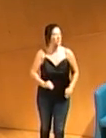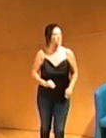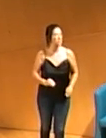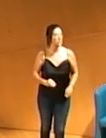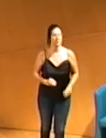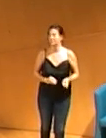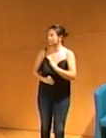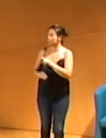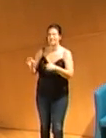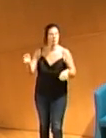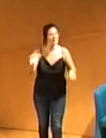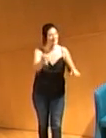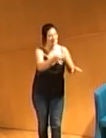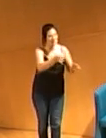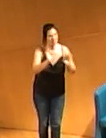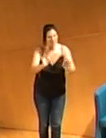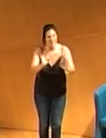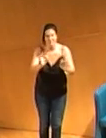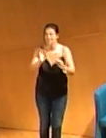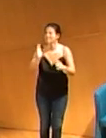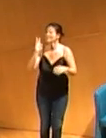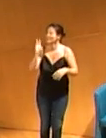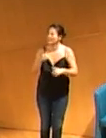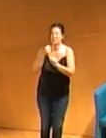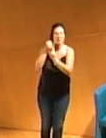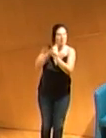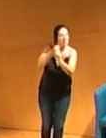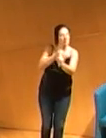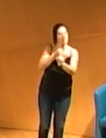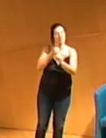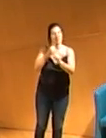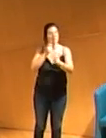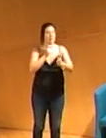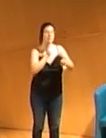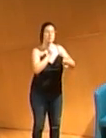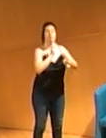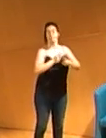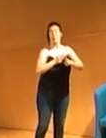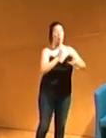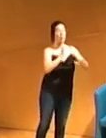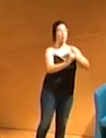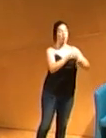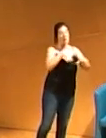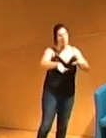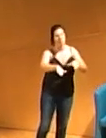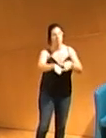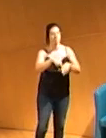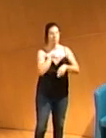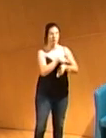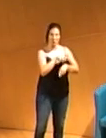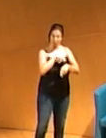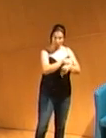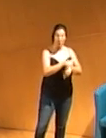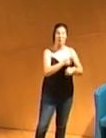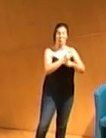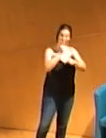dire les choses bougent en vrai, c'est-à-dire que dans le champ de la communication alternative, qui est un champ que je connais, ça va être rendu obligatoire dans les